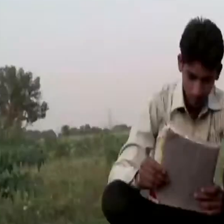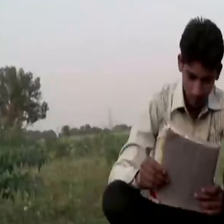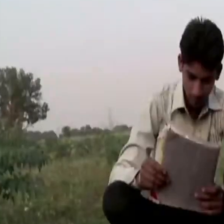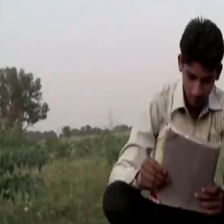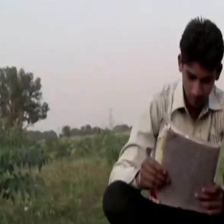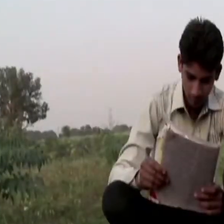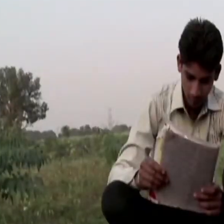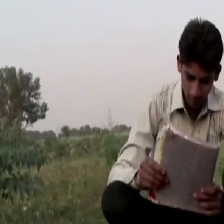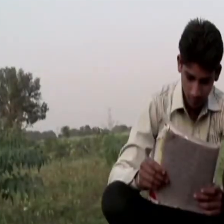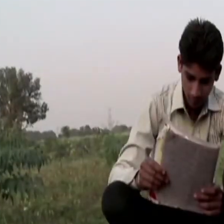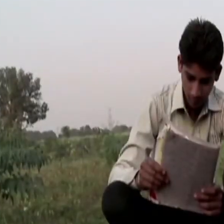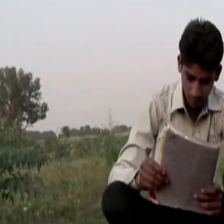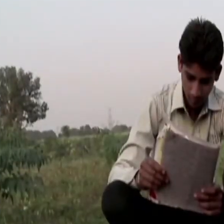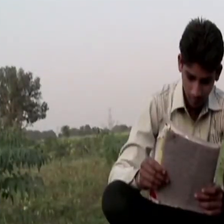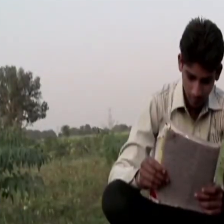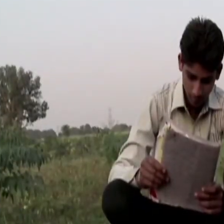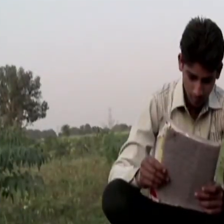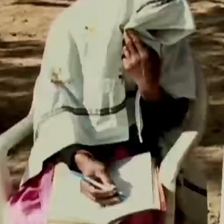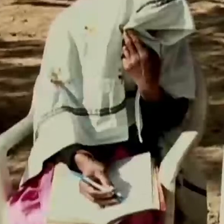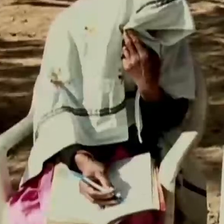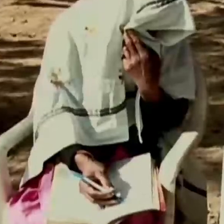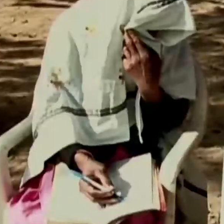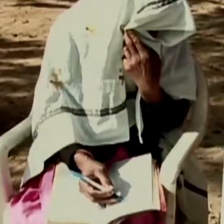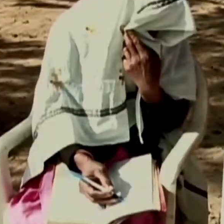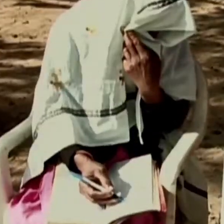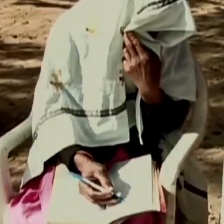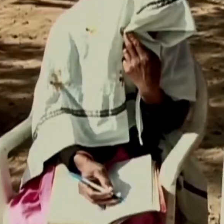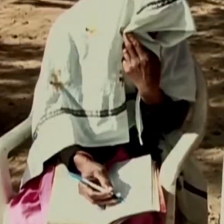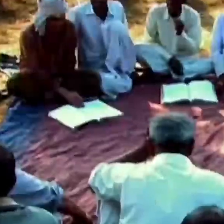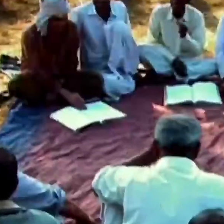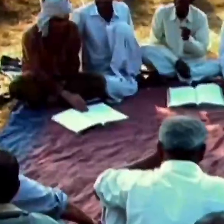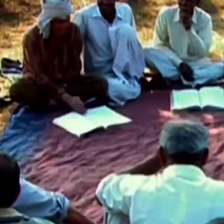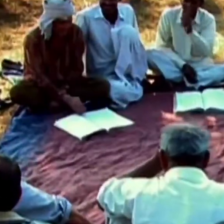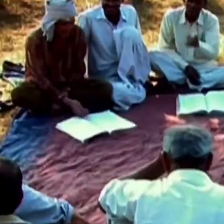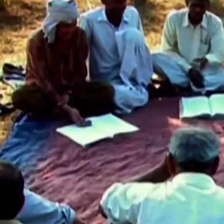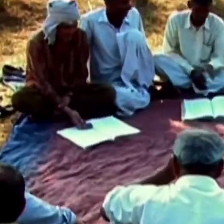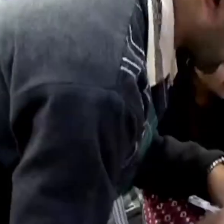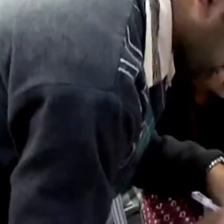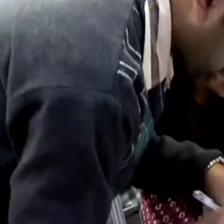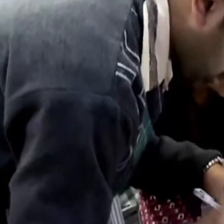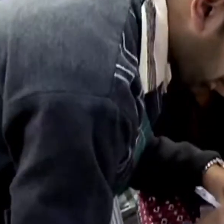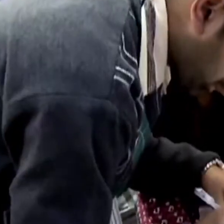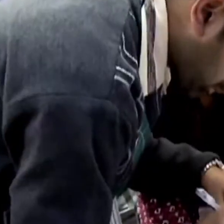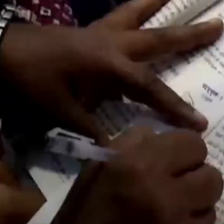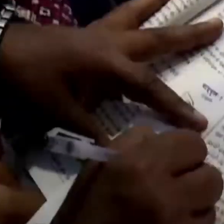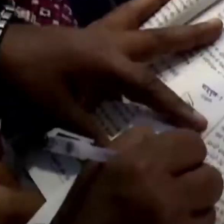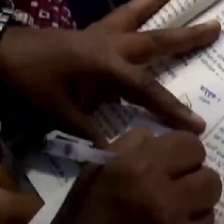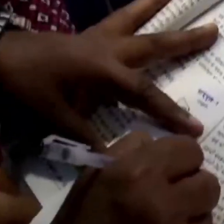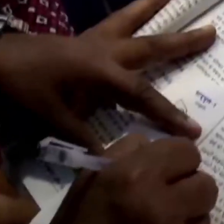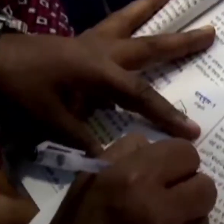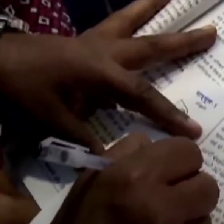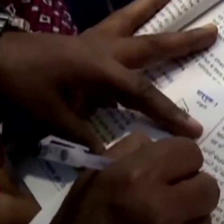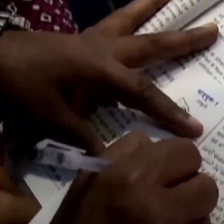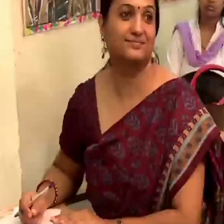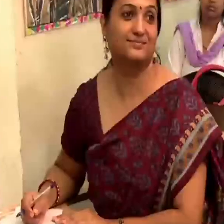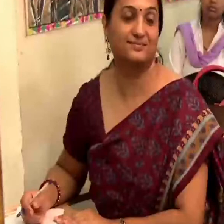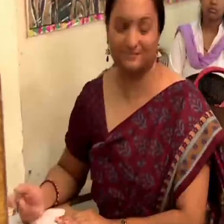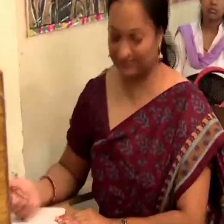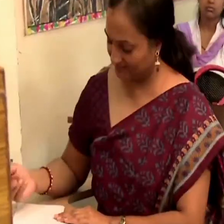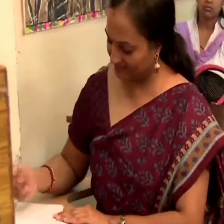कभी पढ़े हम कहीं पढ़े, वे विषय के लोच से युक्त हो। कभी पढ़े